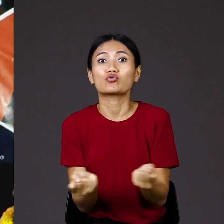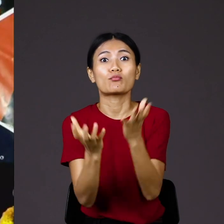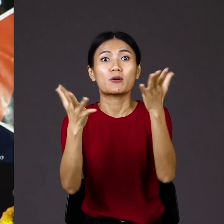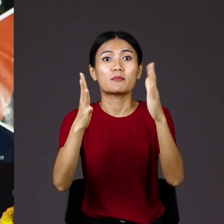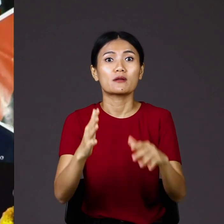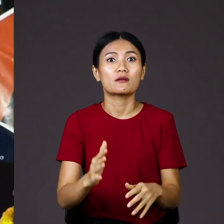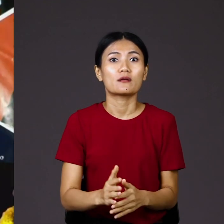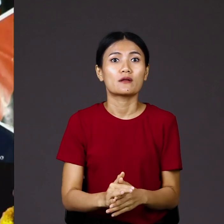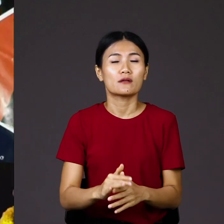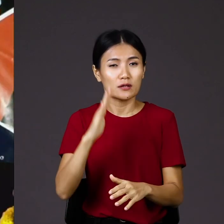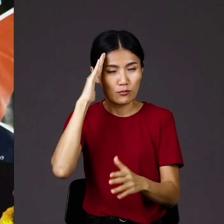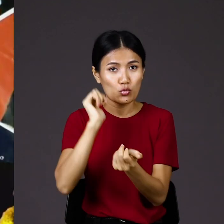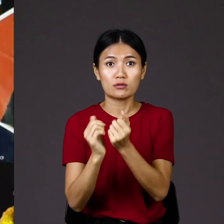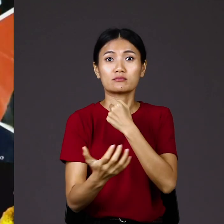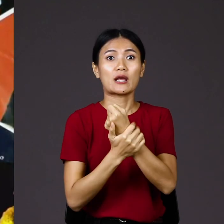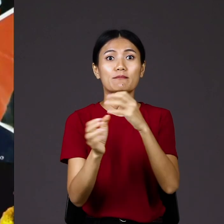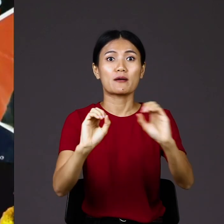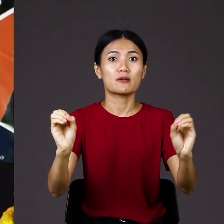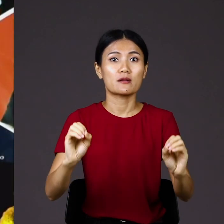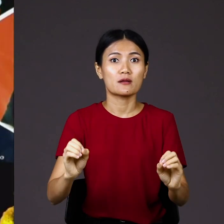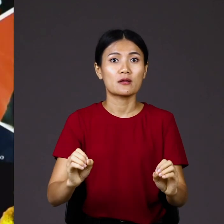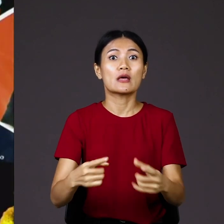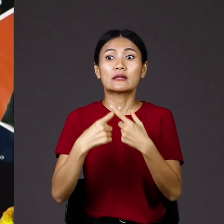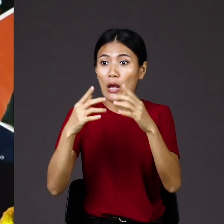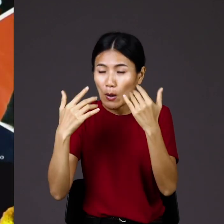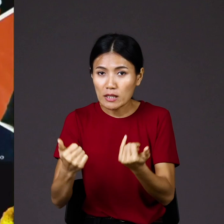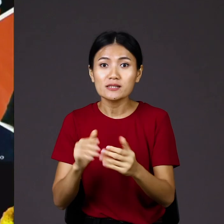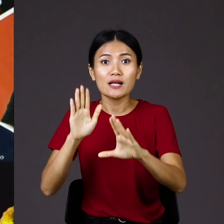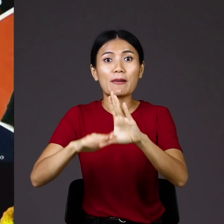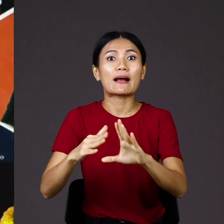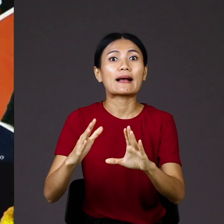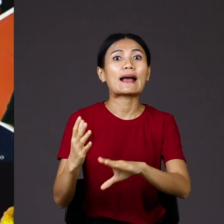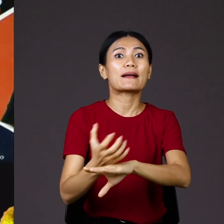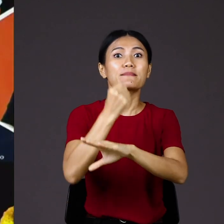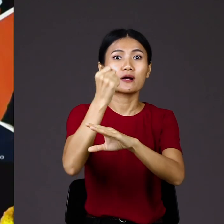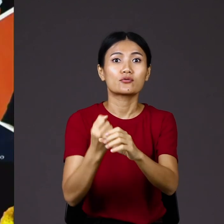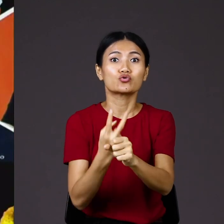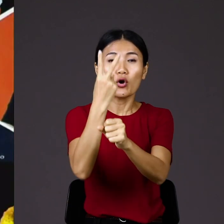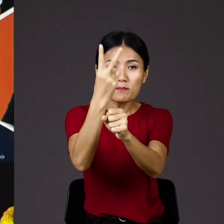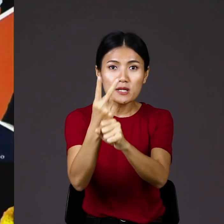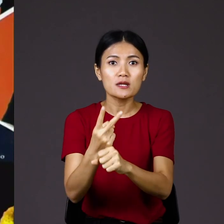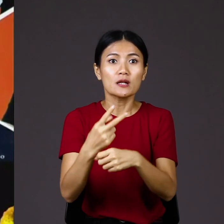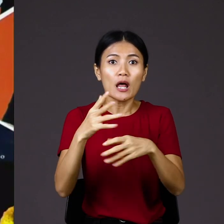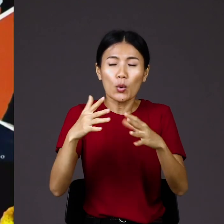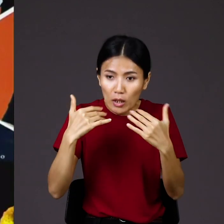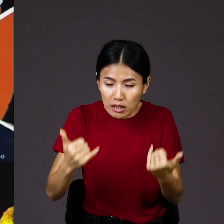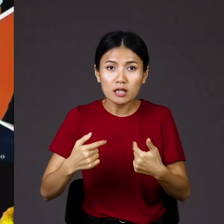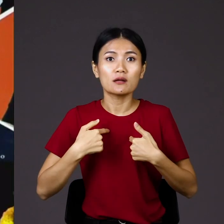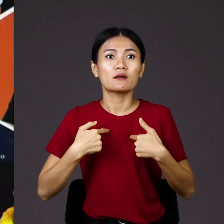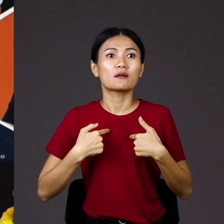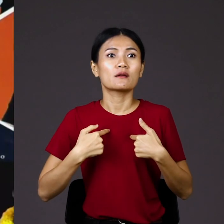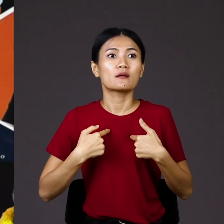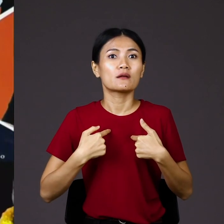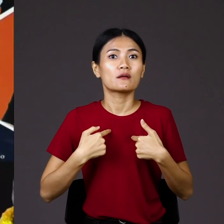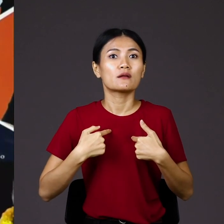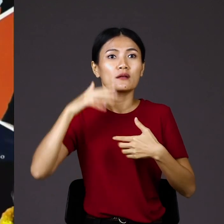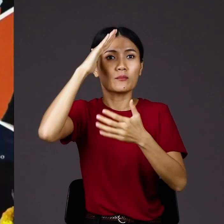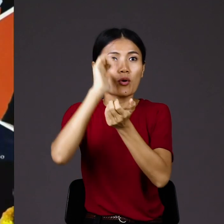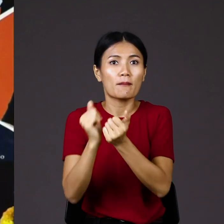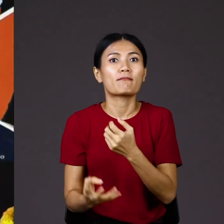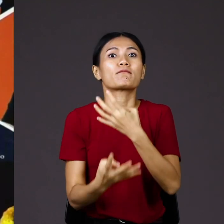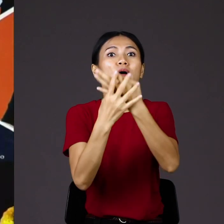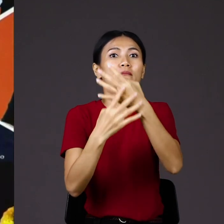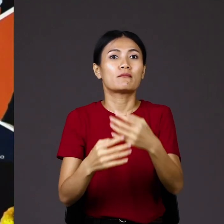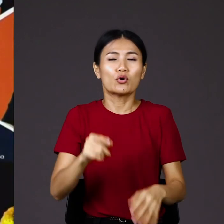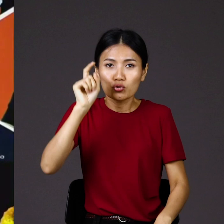รเลยครับมาเล่นการเมืองปุ๊บโดนคดีเลยเกิดมาไม่เคยต้องไปขึ้นโรงพักไอ้ปั๊ม10นิ้วเนี่ยเหมือนโรงรับจำนำเนี่ยแล้วก็แปะเ